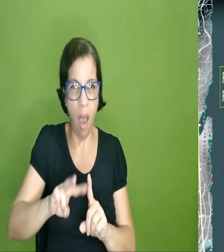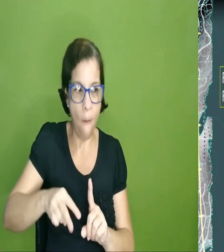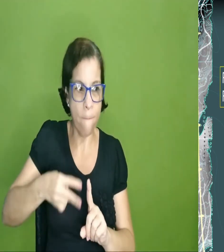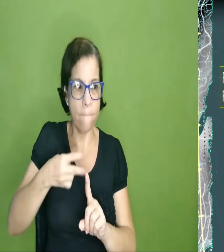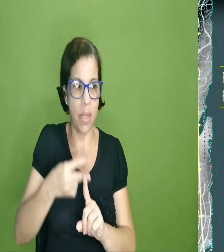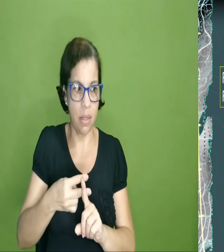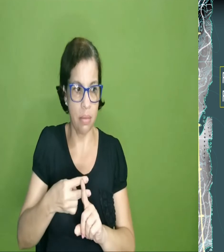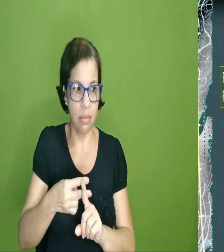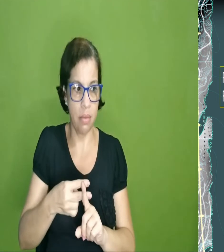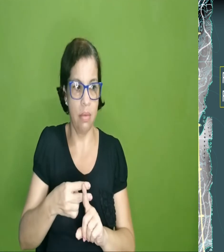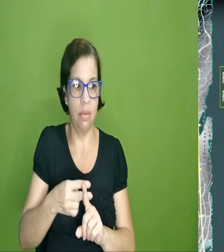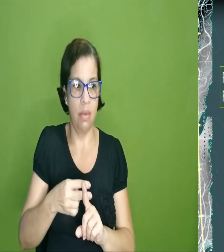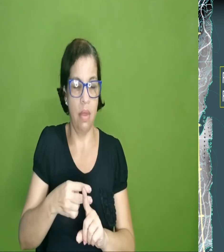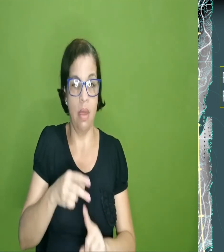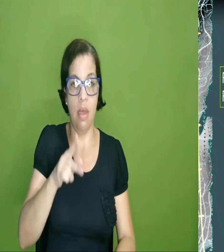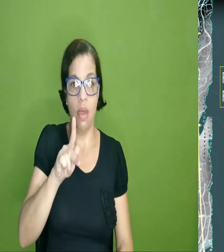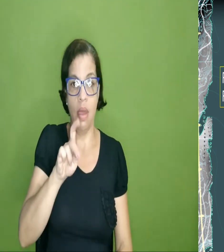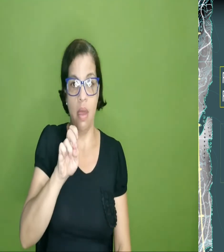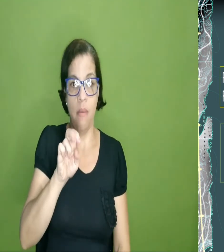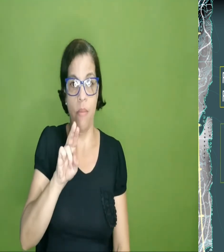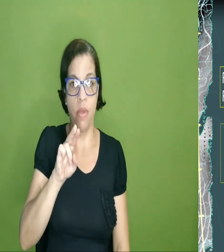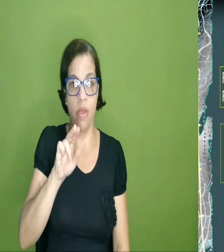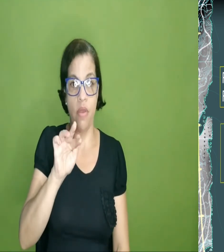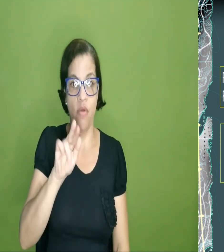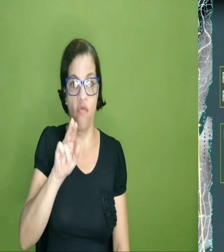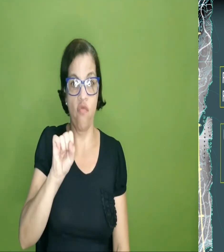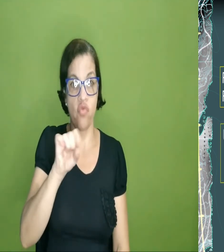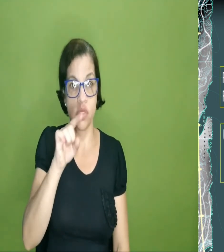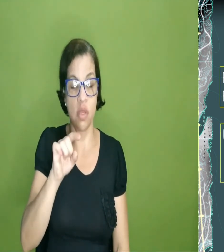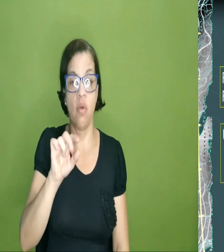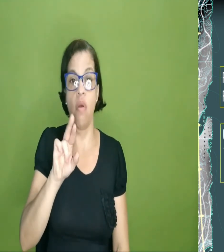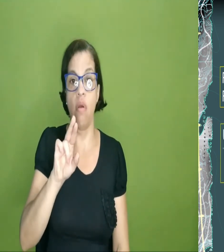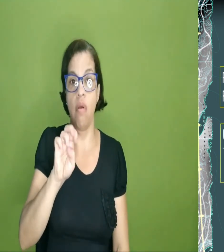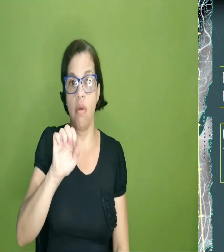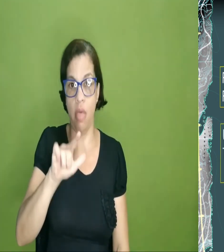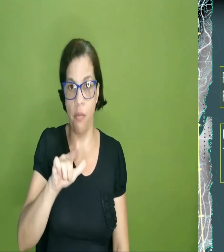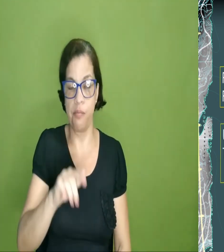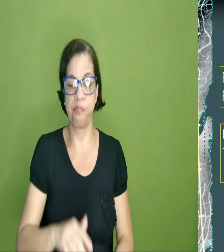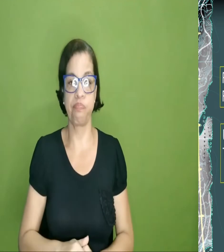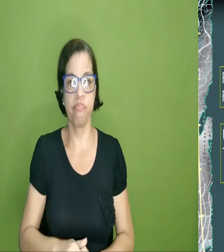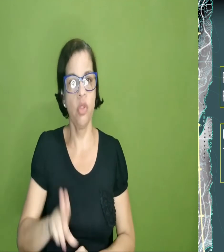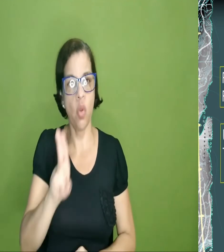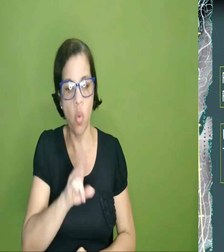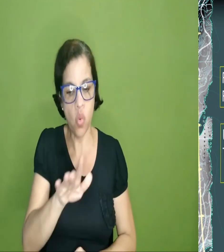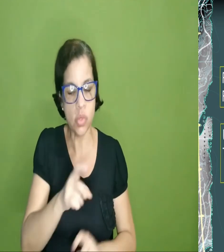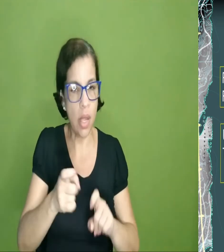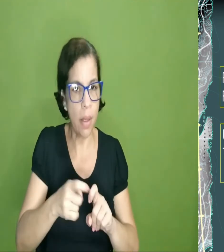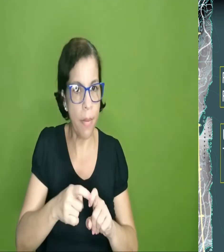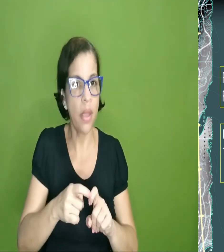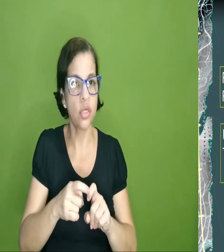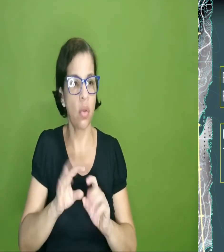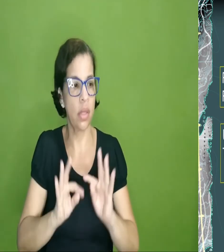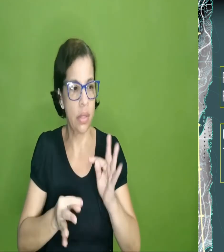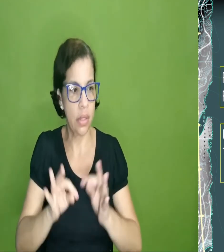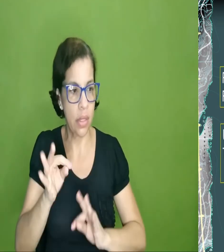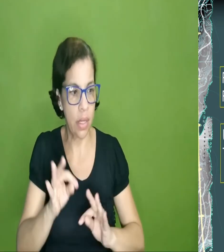beta-1 cardíacos, levando a um inotropismo positivo. Os seus usos clínicos principais é no